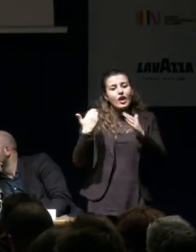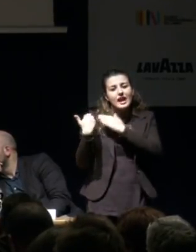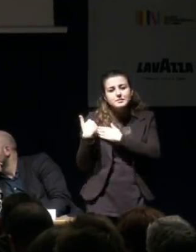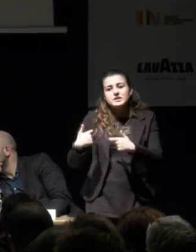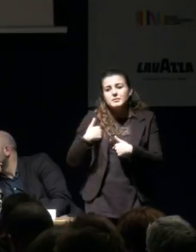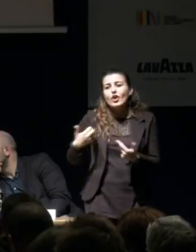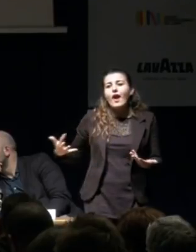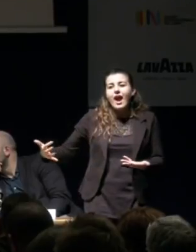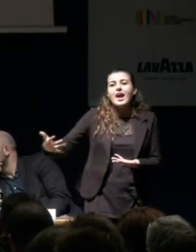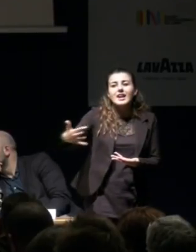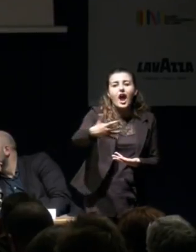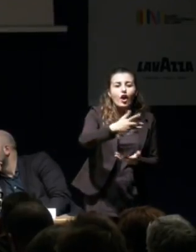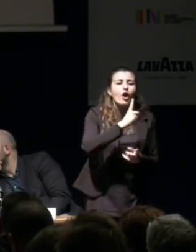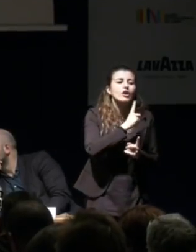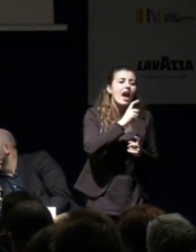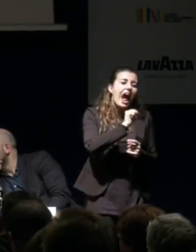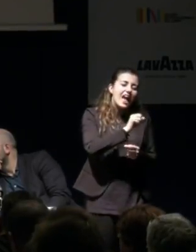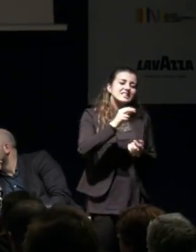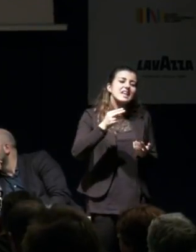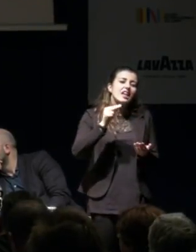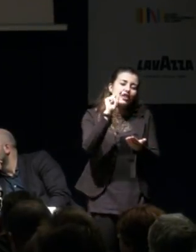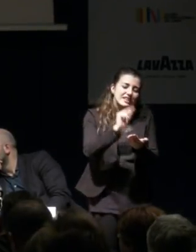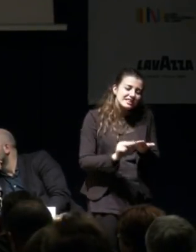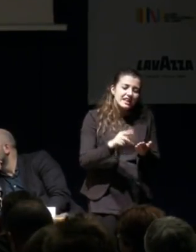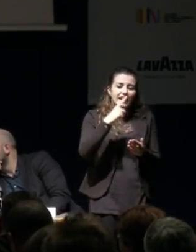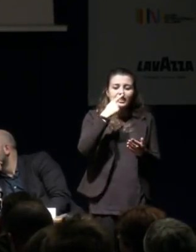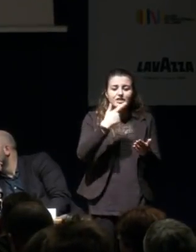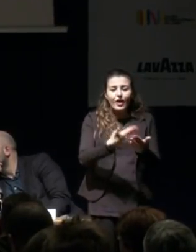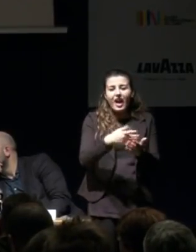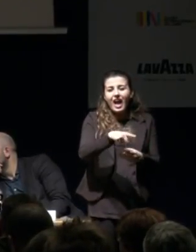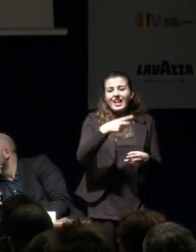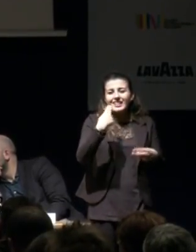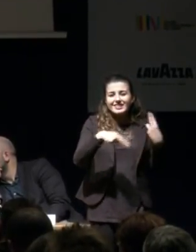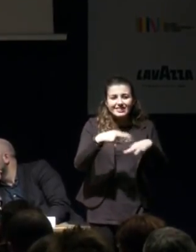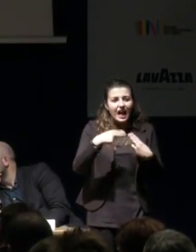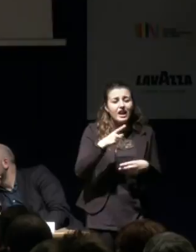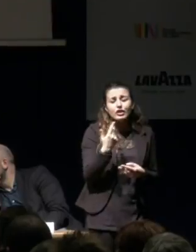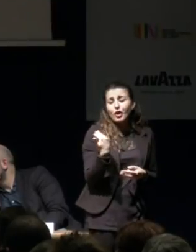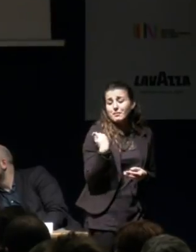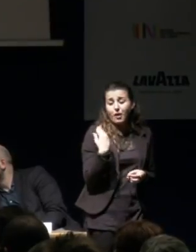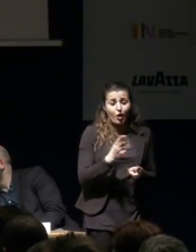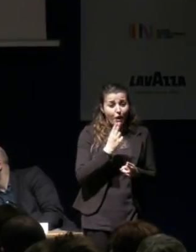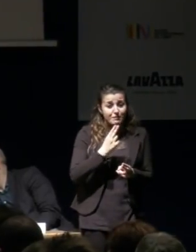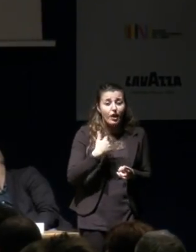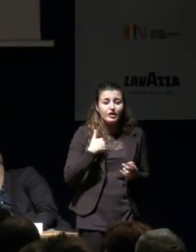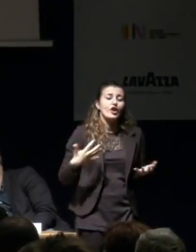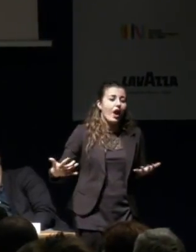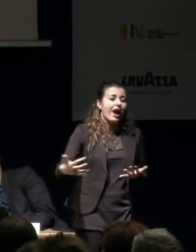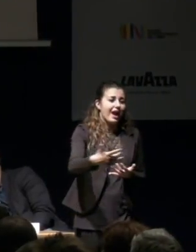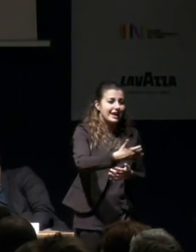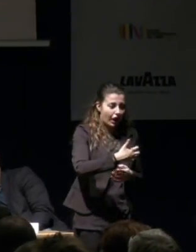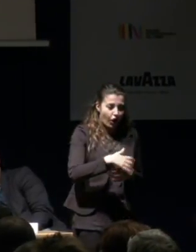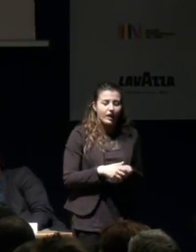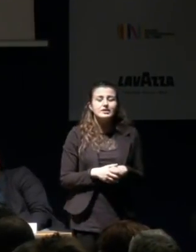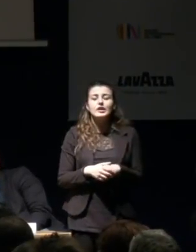raccogliere iscritti di alessandro su taranto a pochi mesi dalla sua morte e quello che emerge che proprio quello che tu